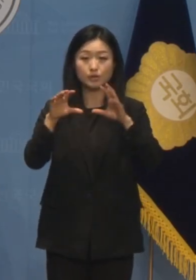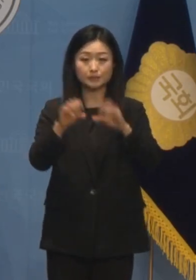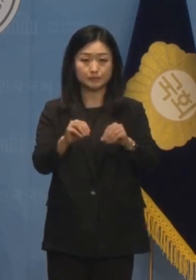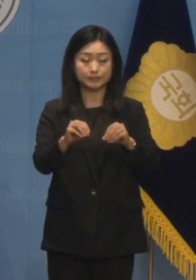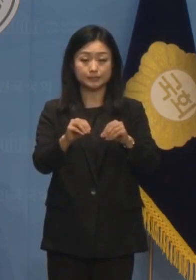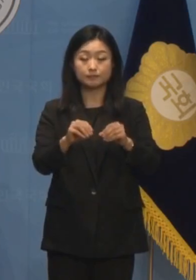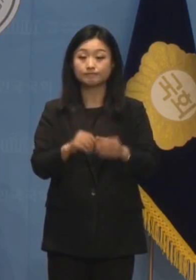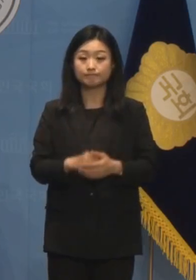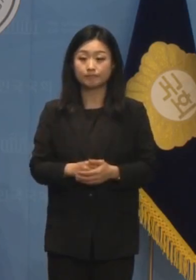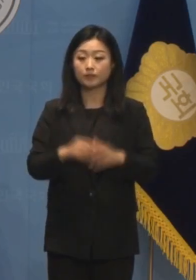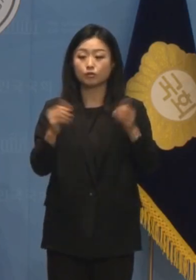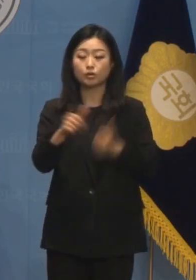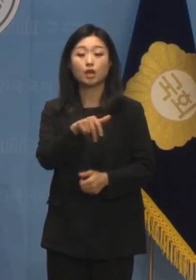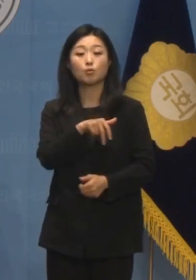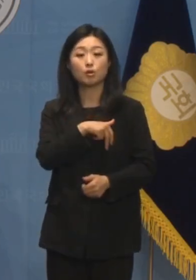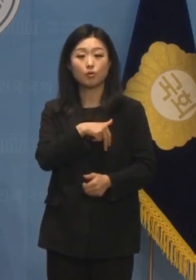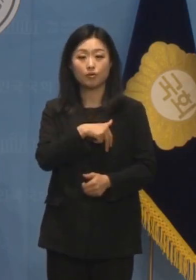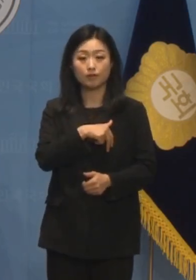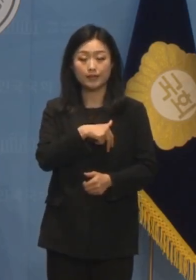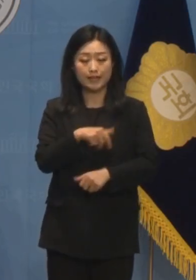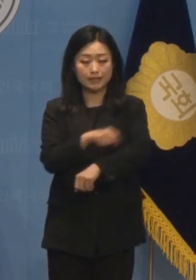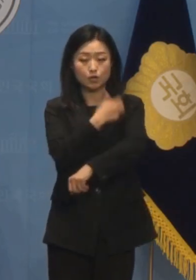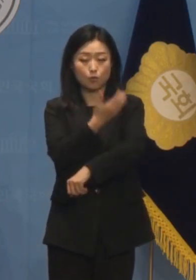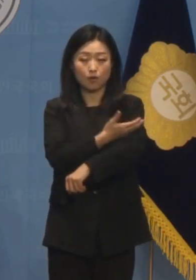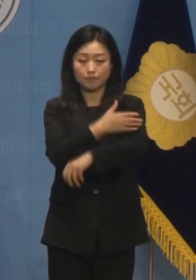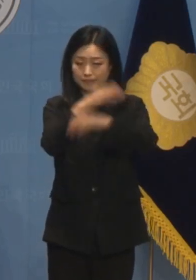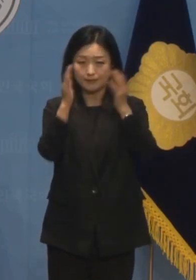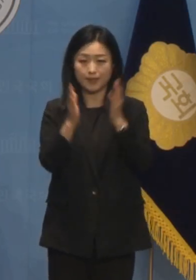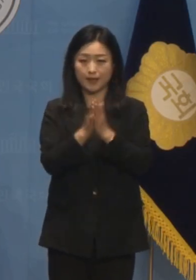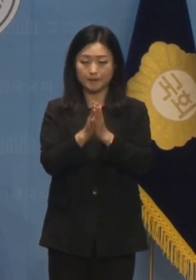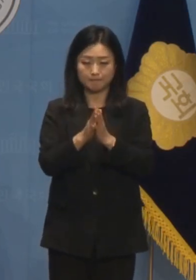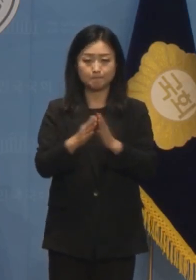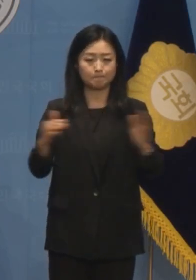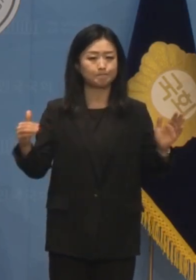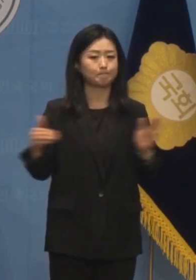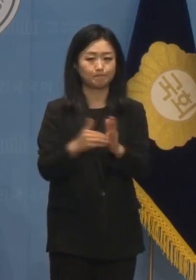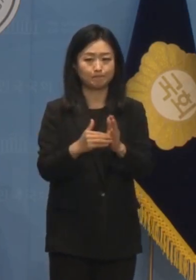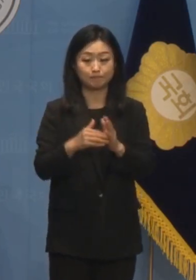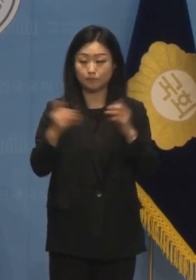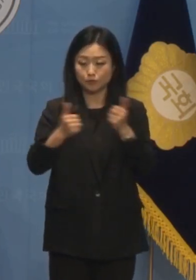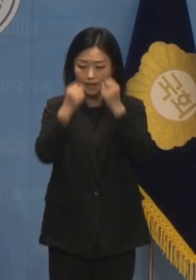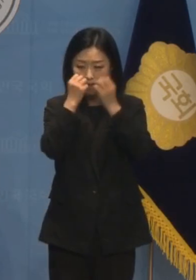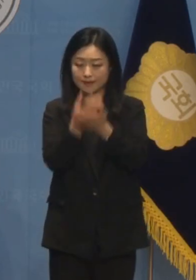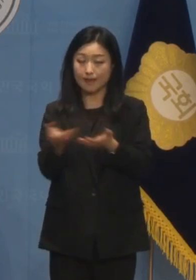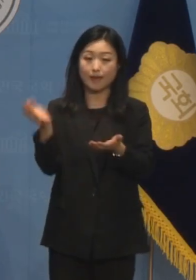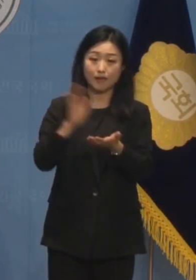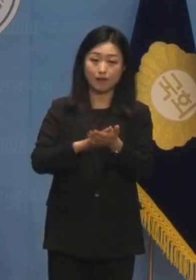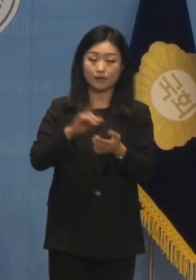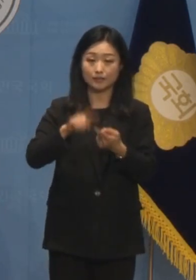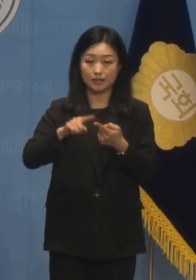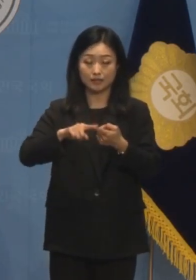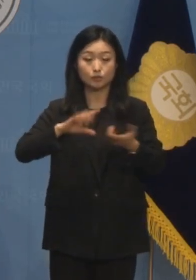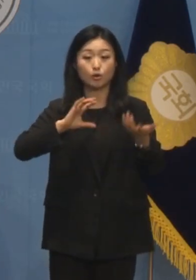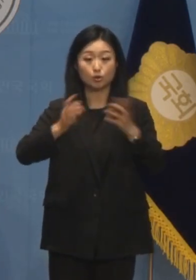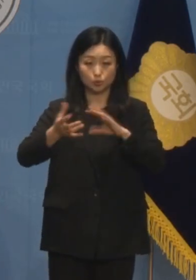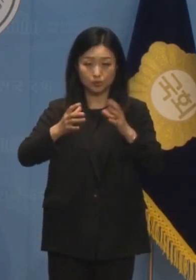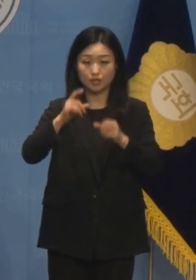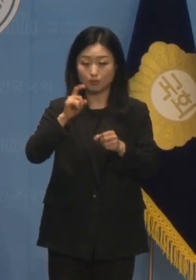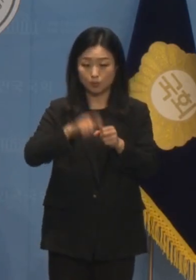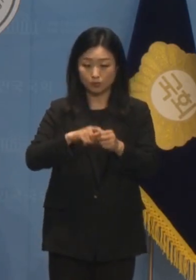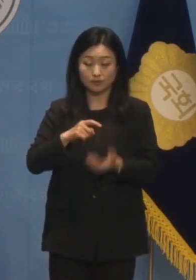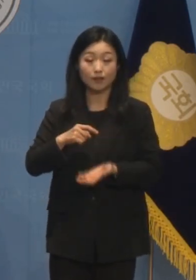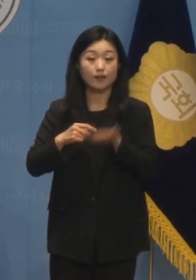등 국회의원의 특권 폐지와 국회 개혁을 위한 법안들을 논의 테이블에 올려